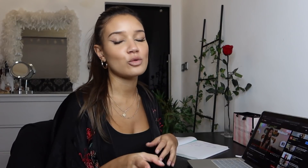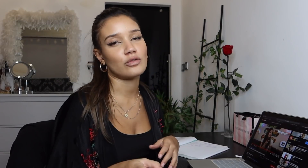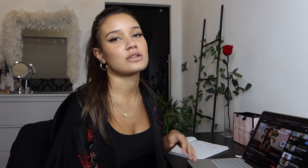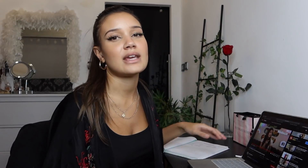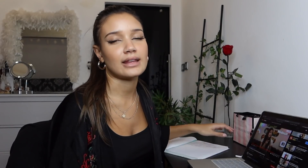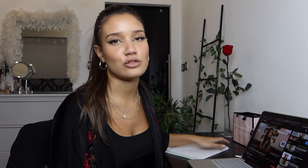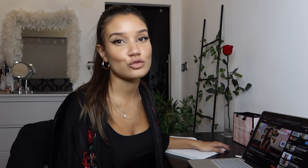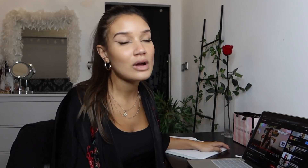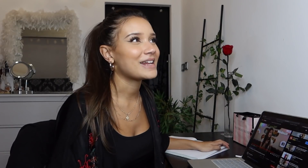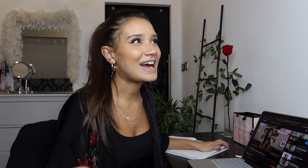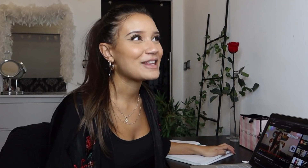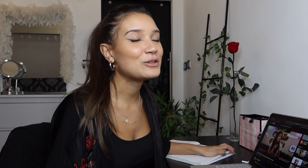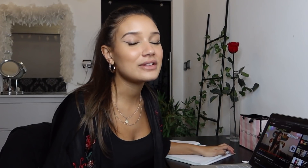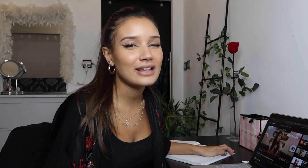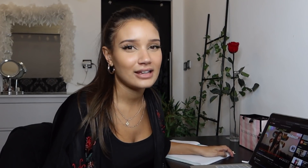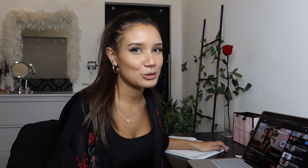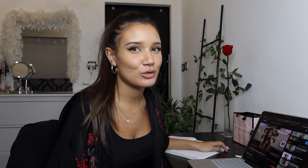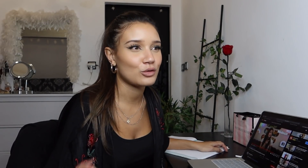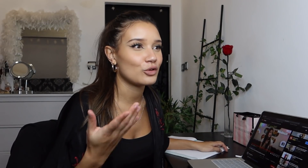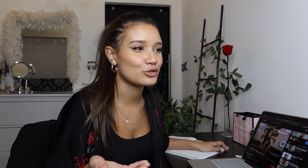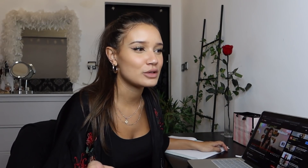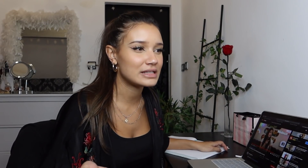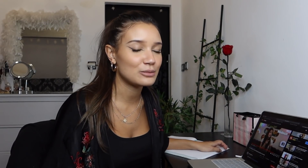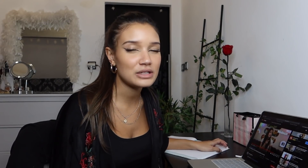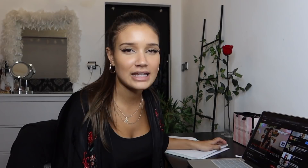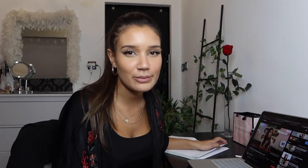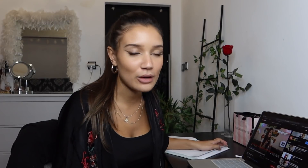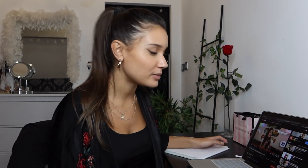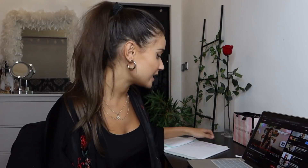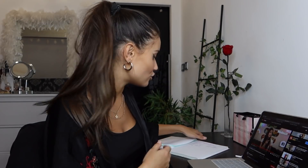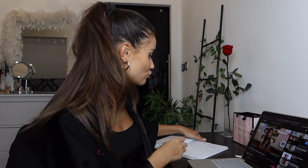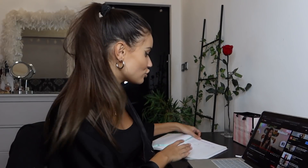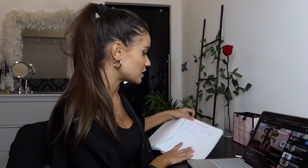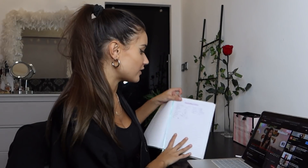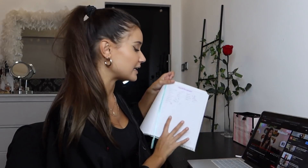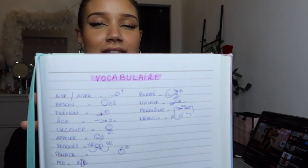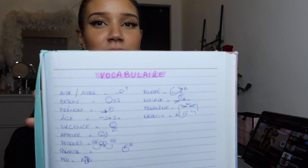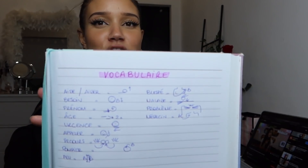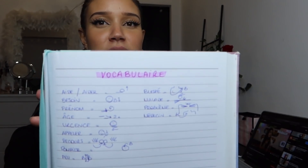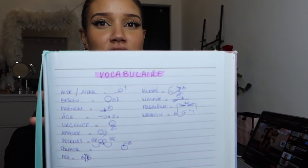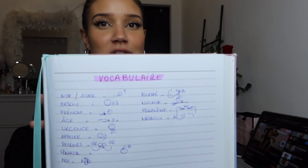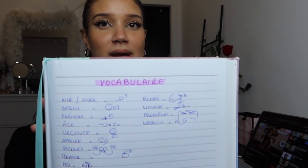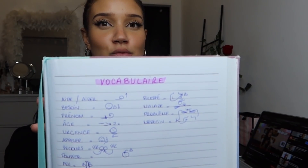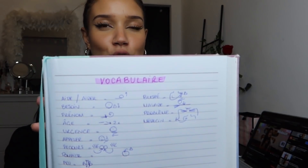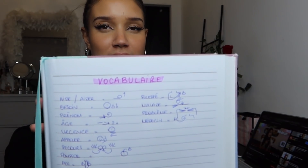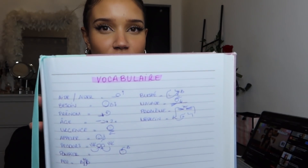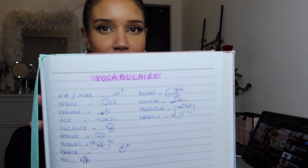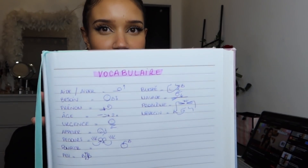en français et la traduction. Mais là, noter comment se disent les mots c'est hyper compliqué. Du coup je suis obligée de faire des espèces de petits schémas pour représenter